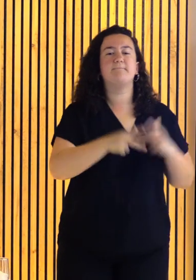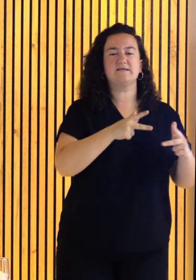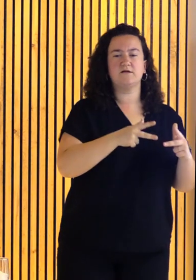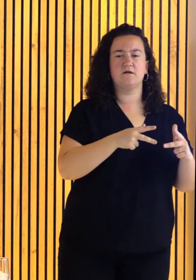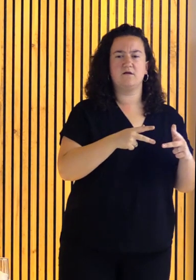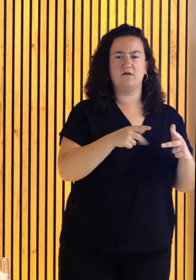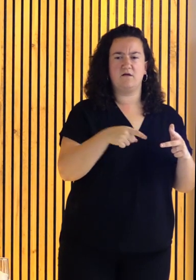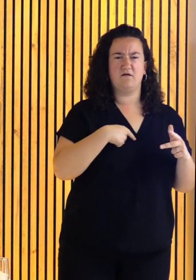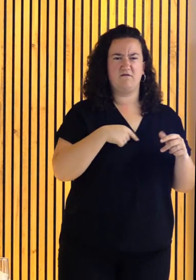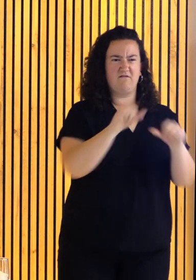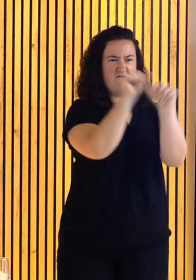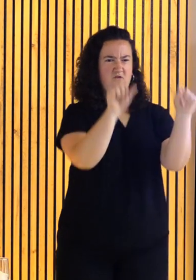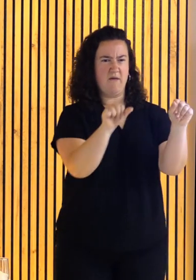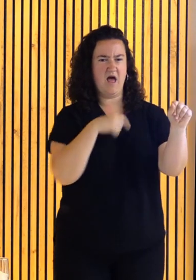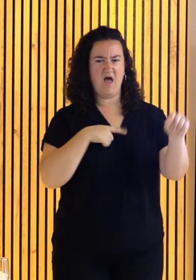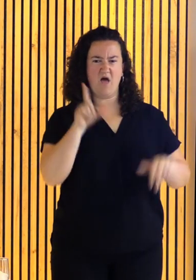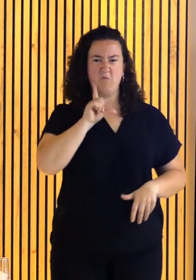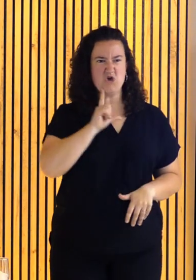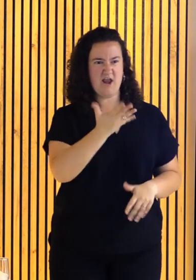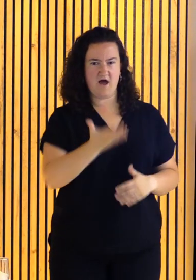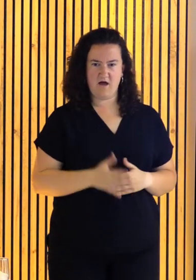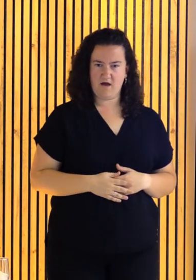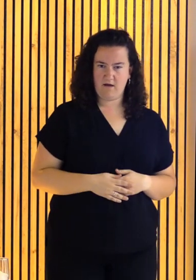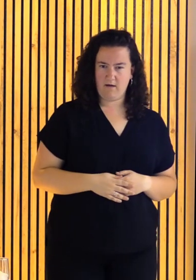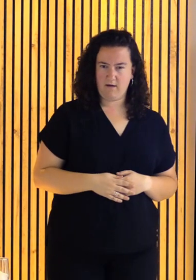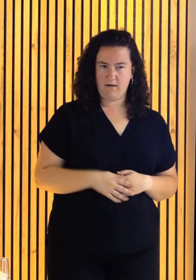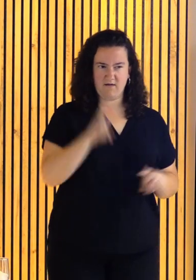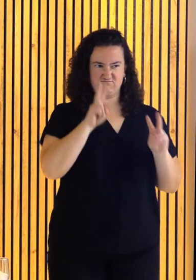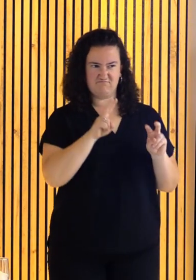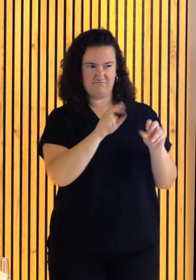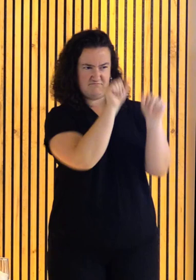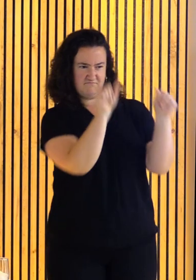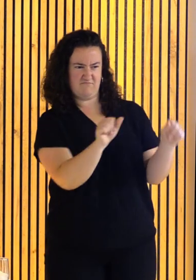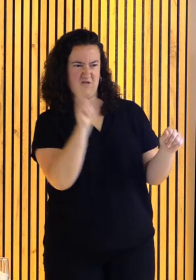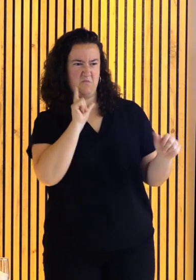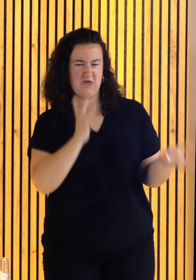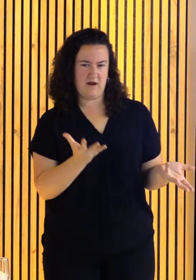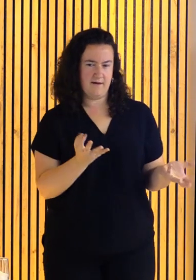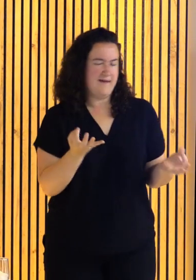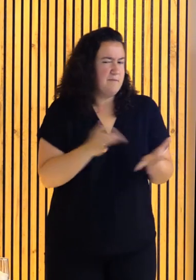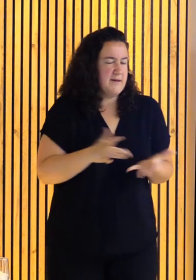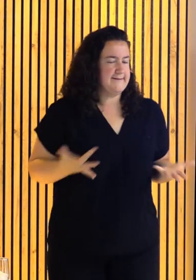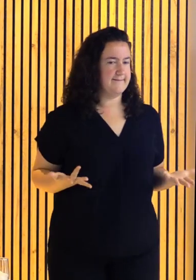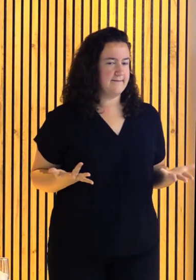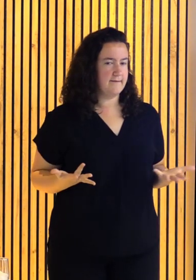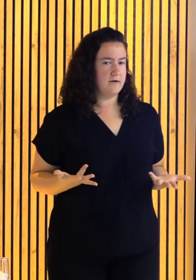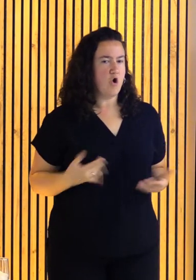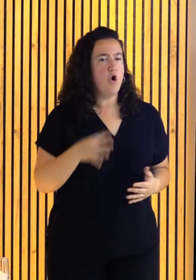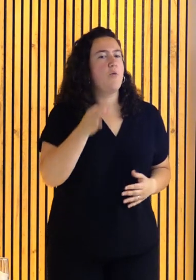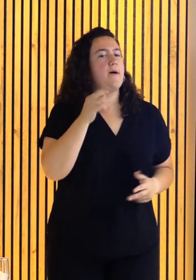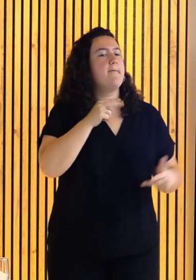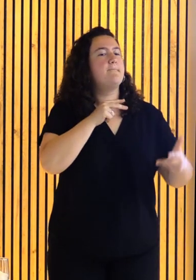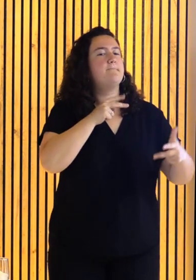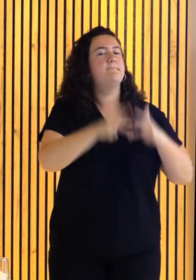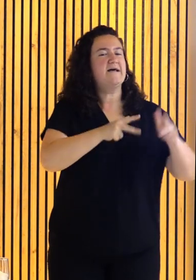itxura daukala. Edo zergatik, edo zer gertatzen da, euskaldun izateak maskulinizatu egiten